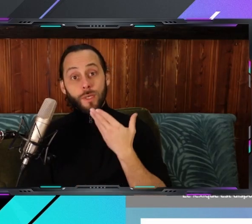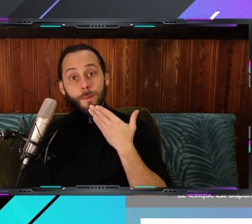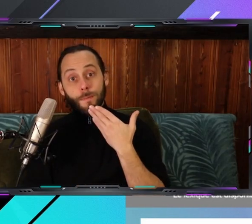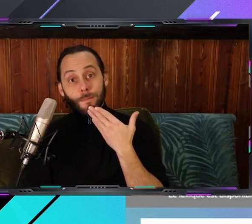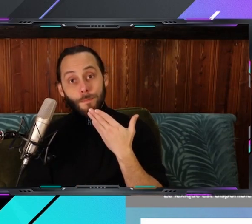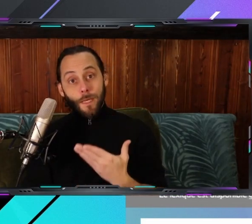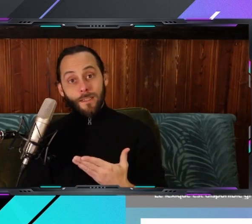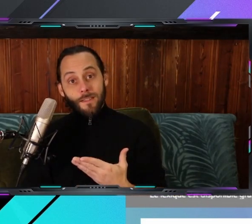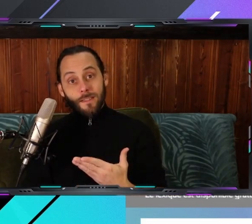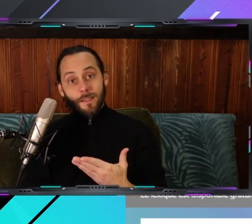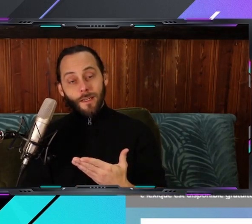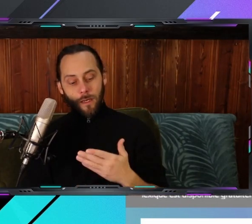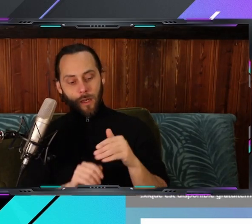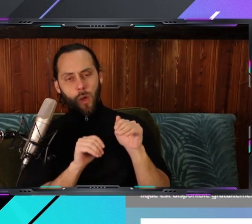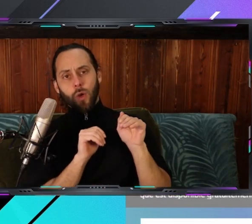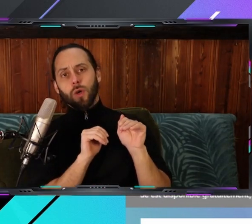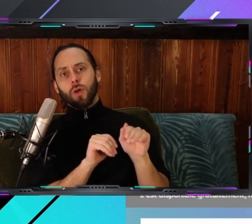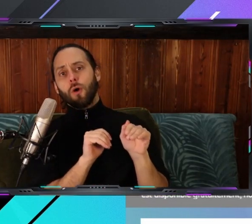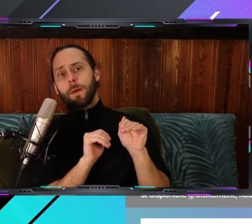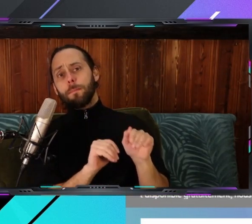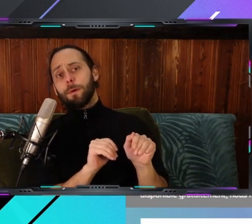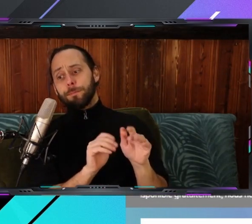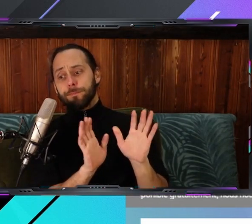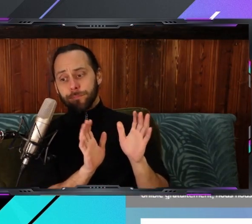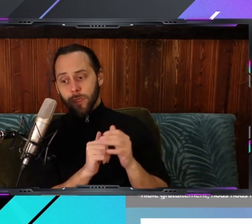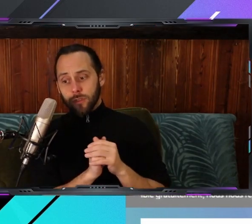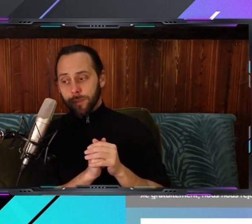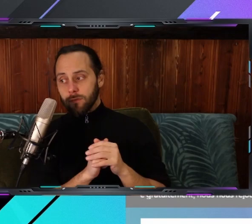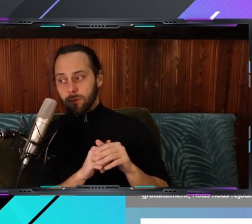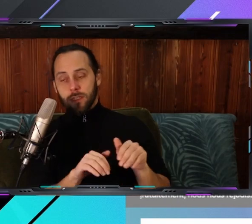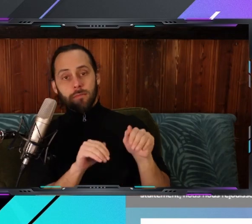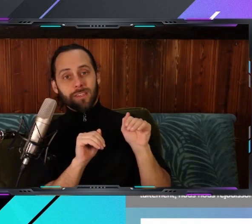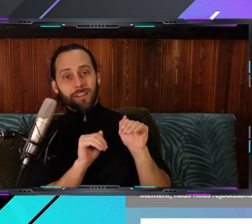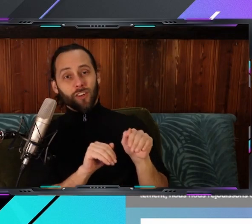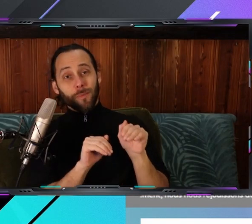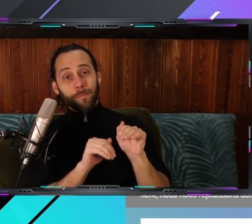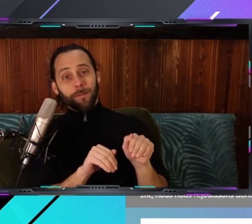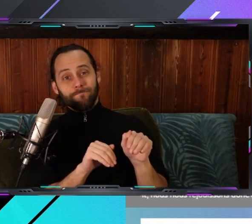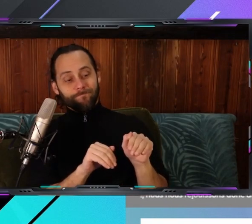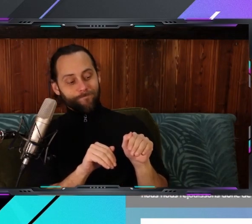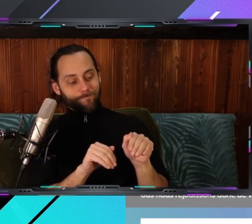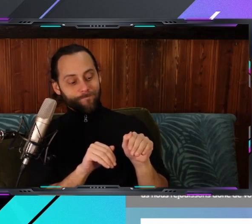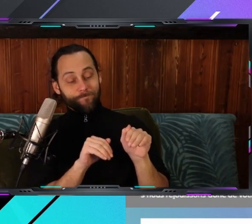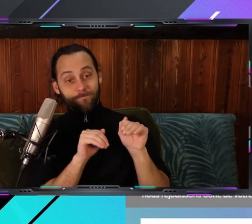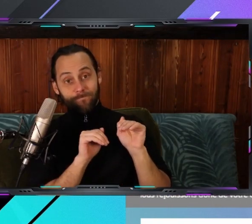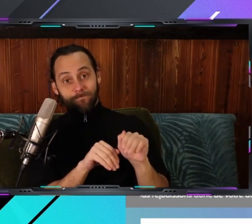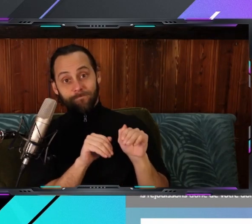Et puis, merci quand même. Alors, je sais pas s'ils vont le signer, mais c'est quand même.